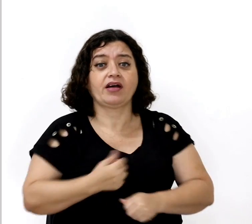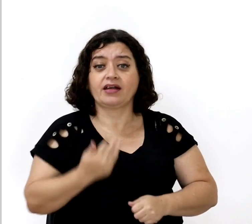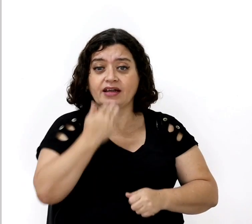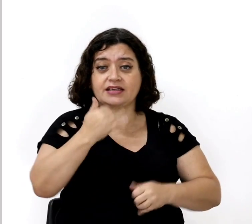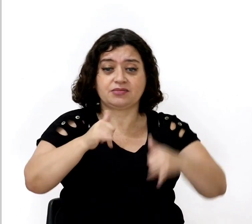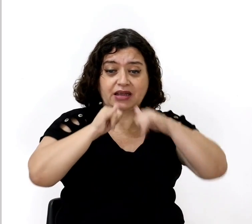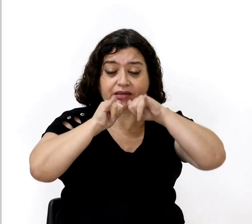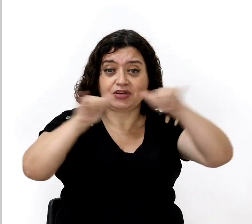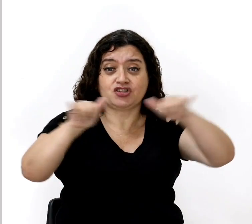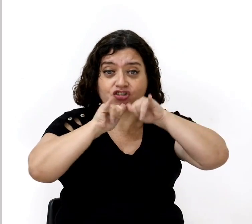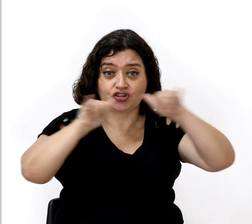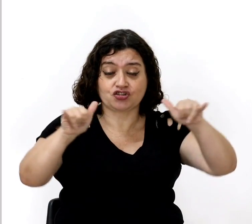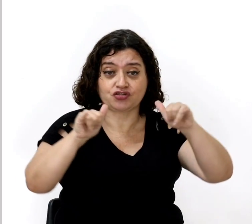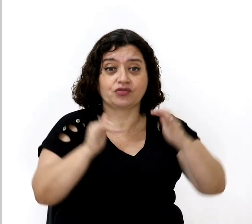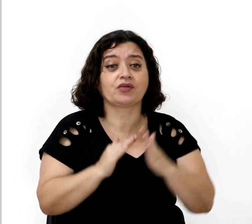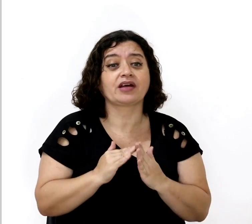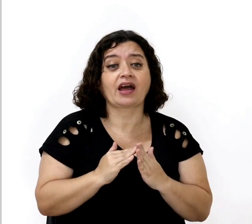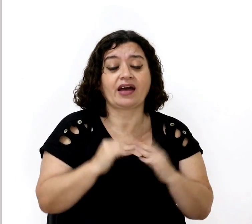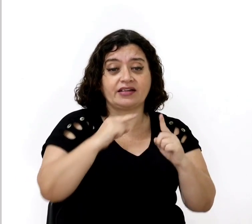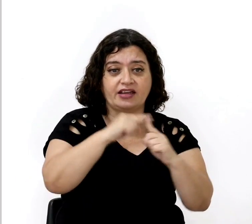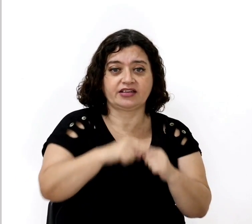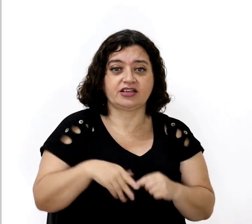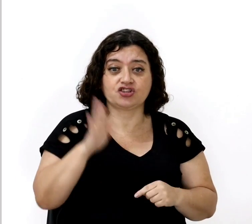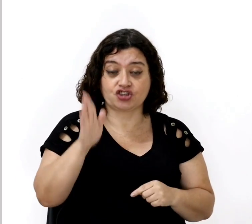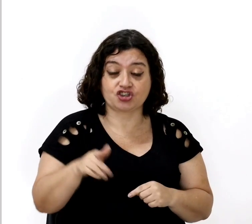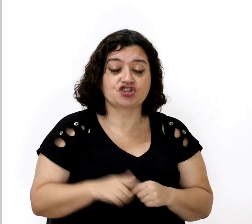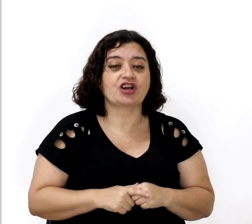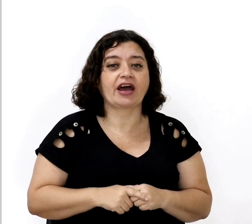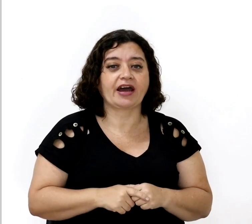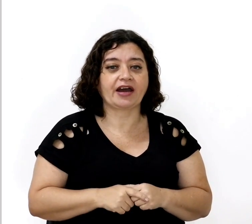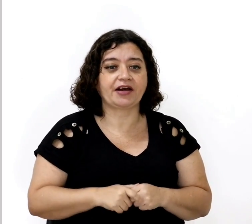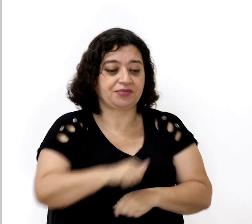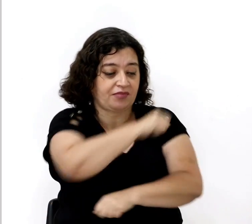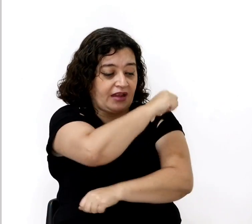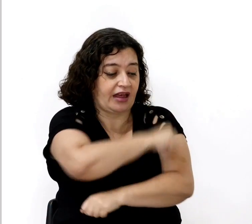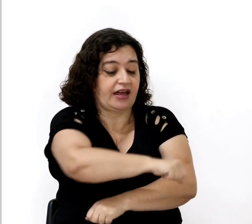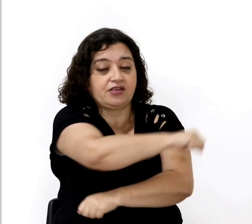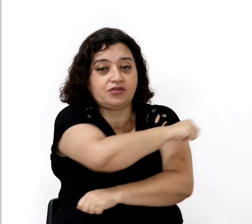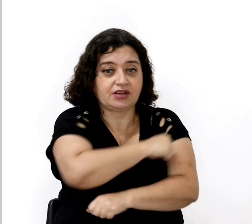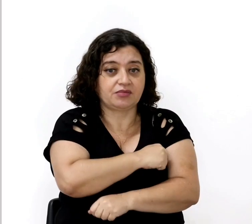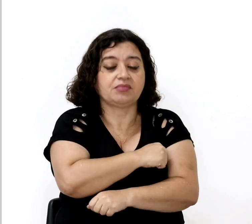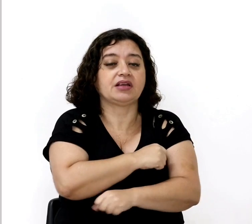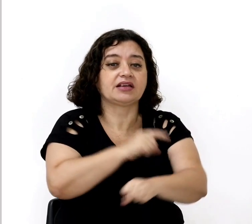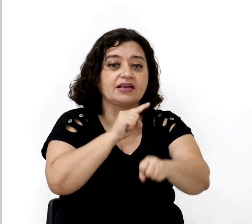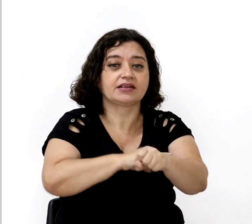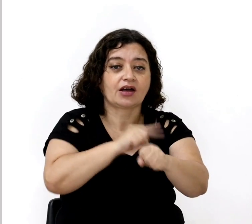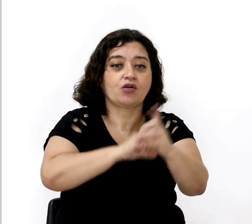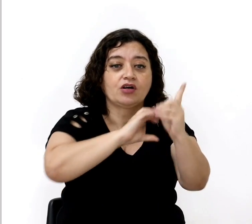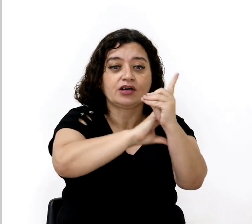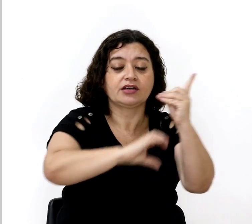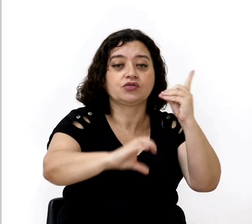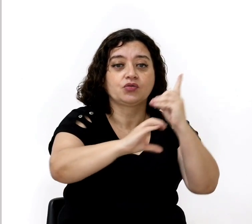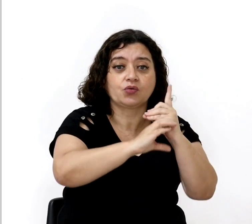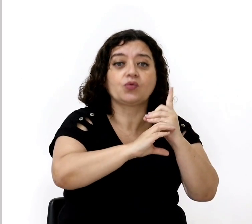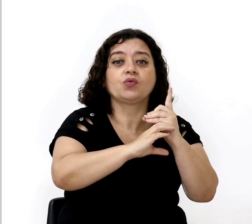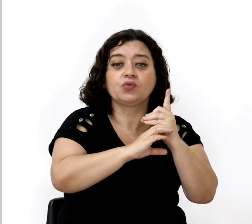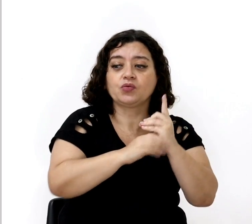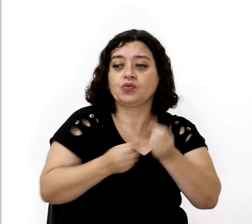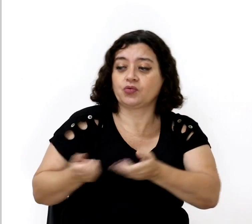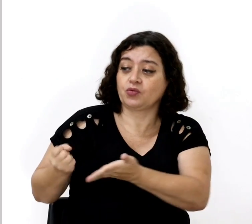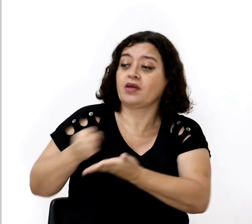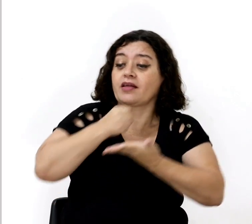gente divulgar na igreja. Já aconteceu da enfermeira do posto ir lá na hora do culto e a gente dá a palavra para ela falar